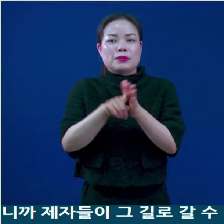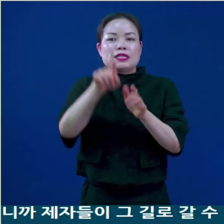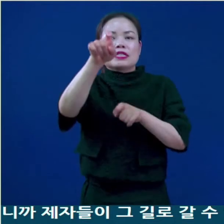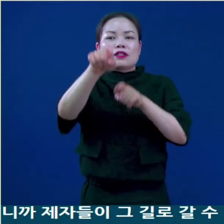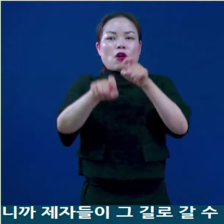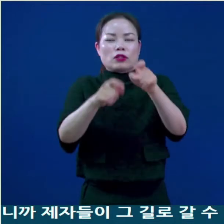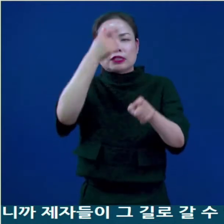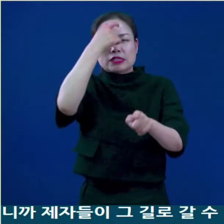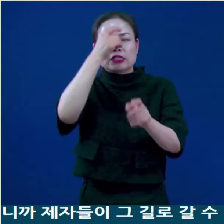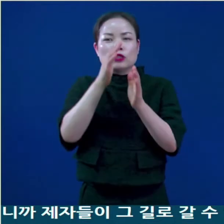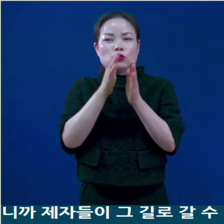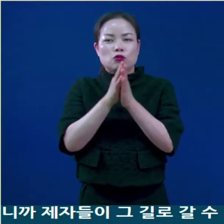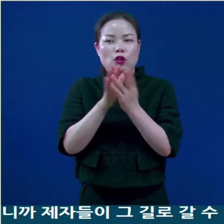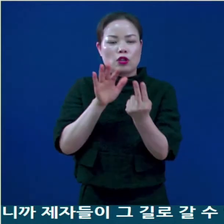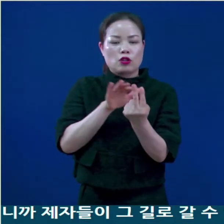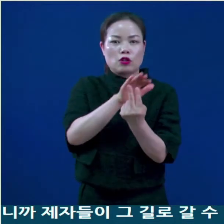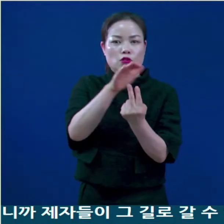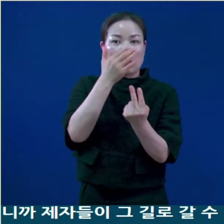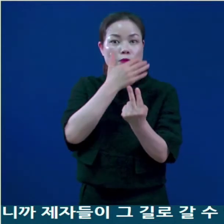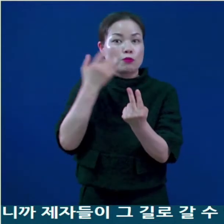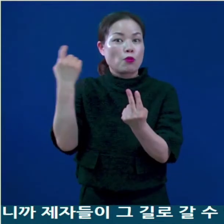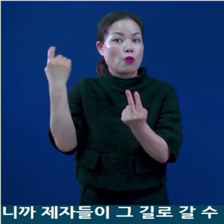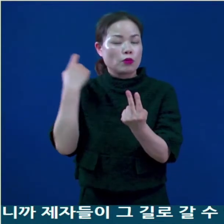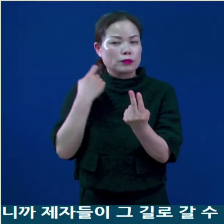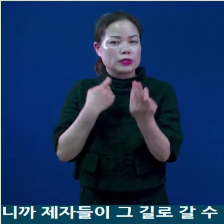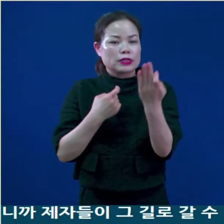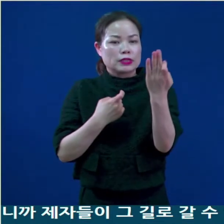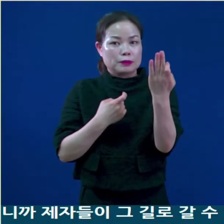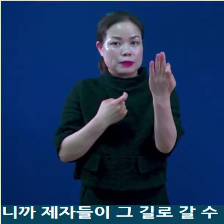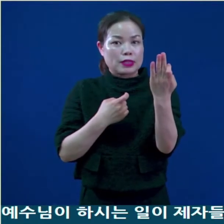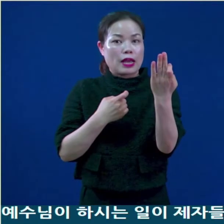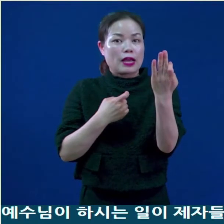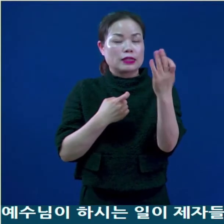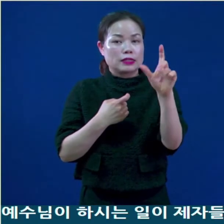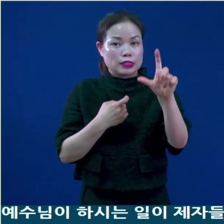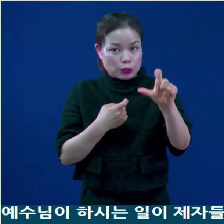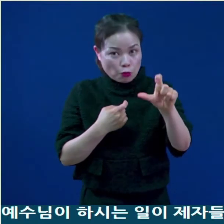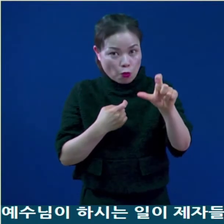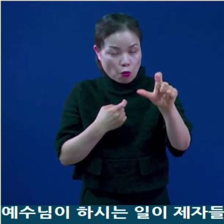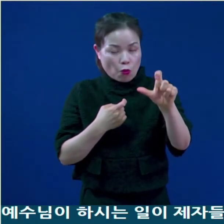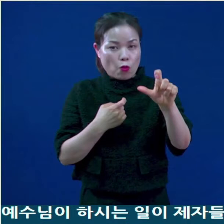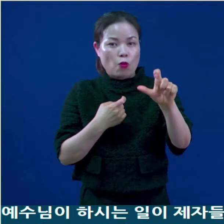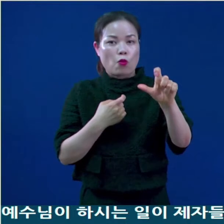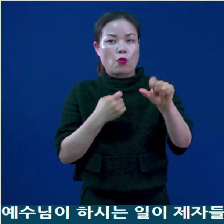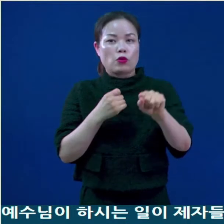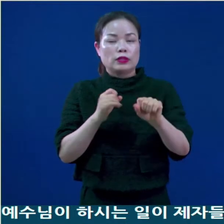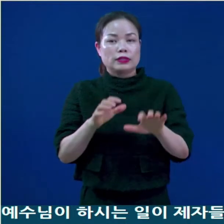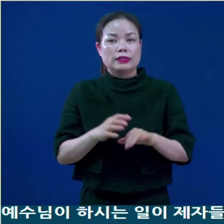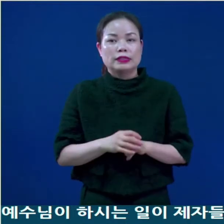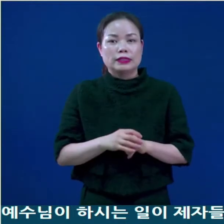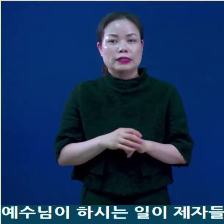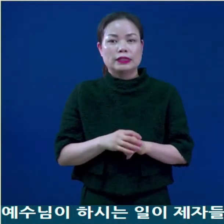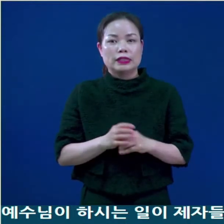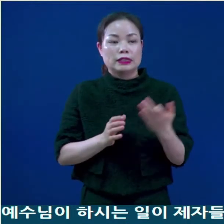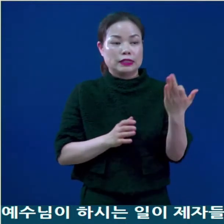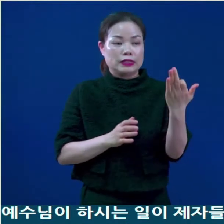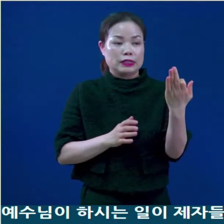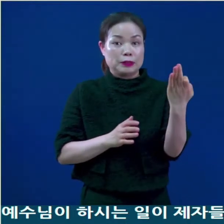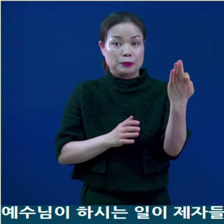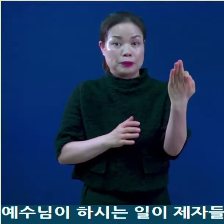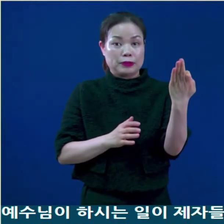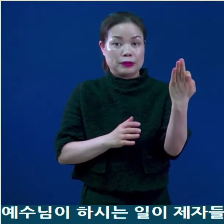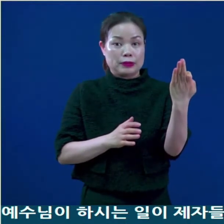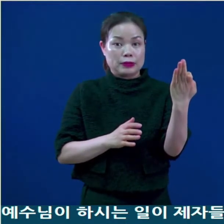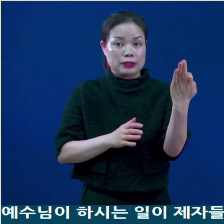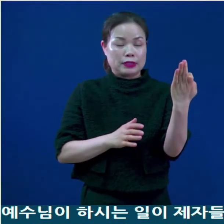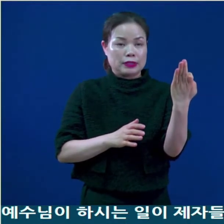기도에서 다루고 있는 요한복음 14, 15장 포도나무, 16장 이제 이번 주에 다뤘고요. 14장도 그런